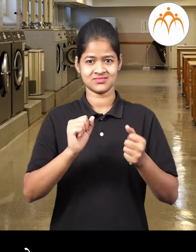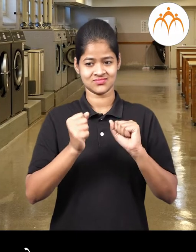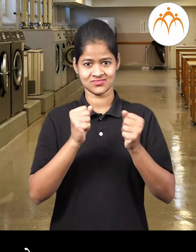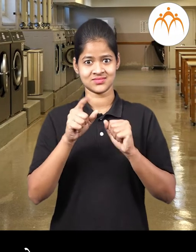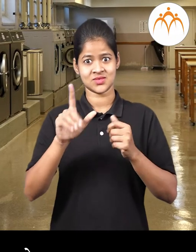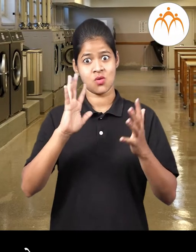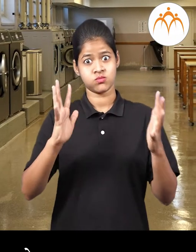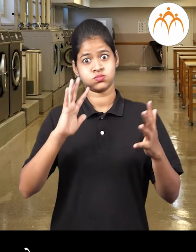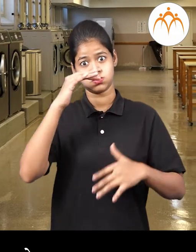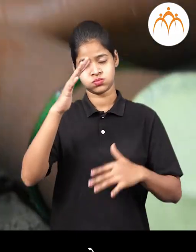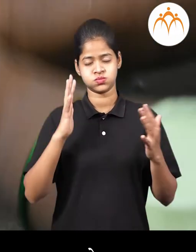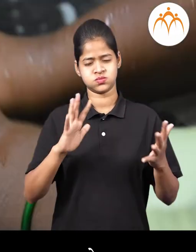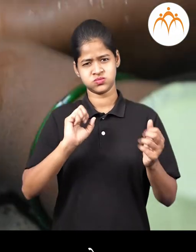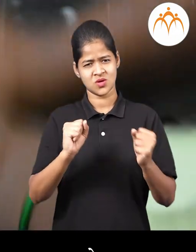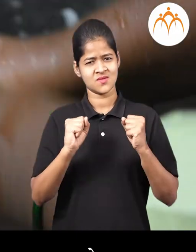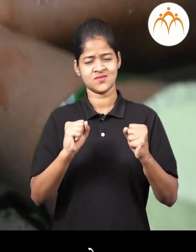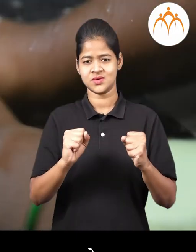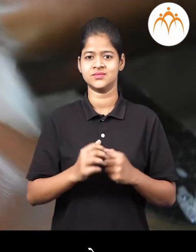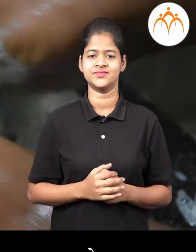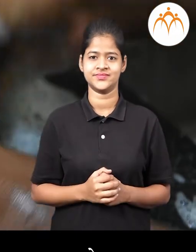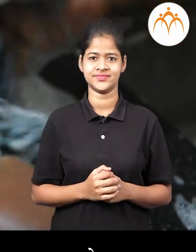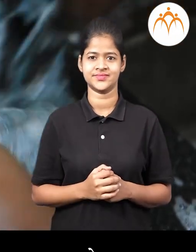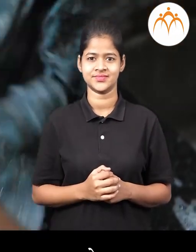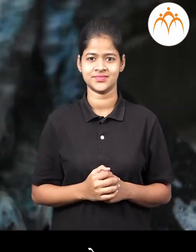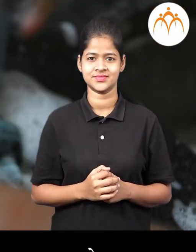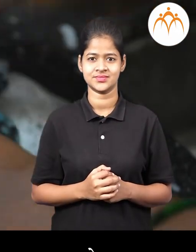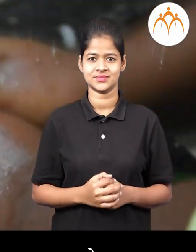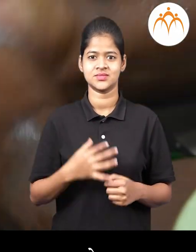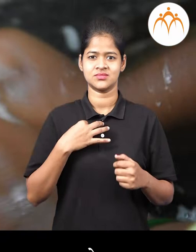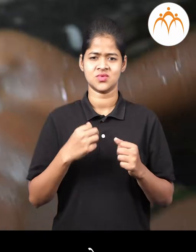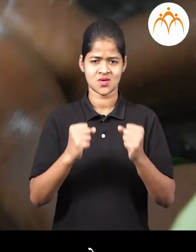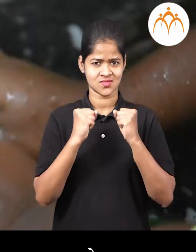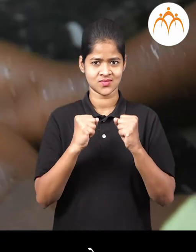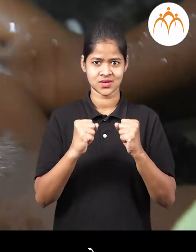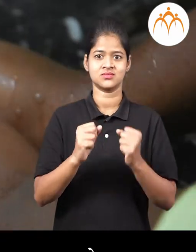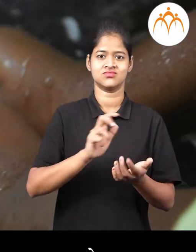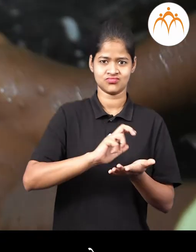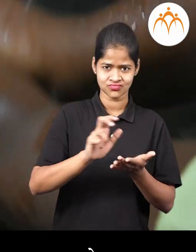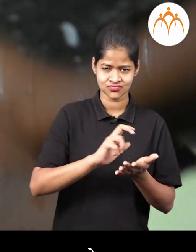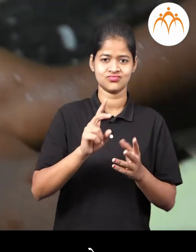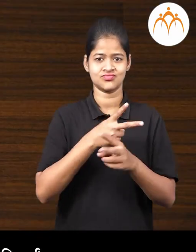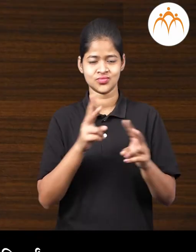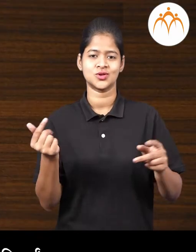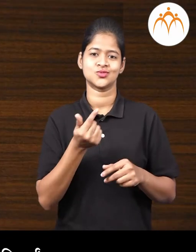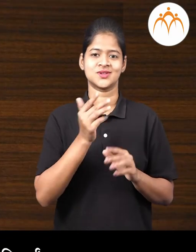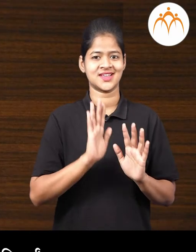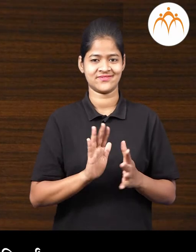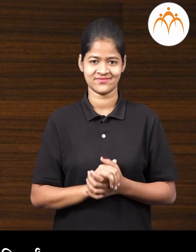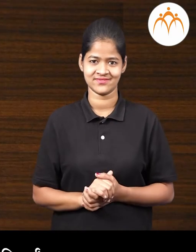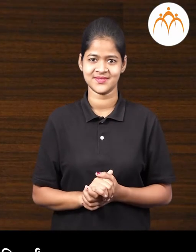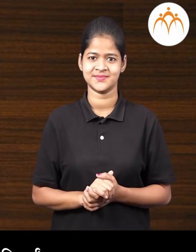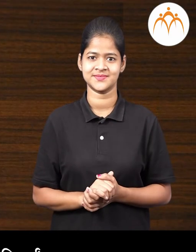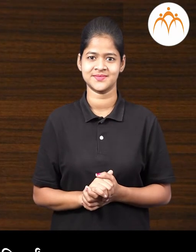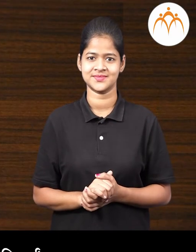जाताथ कपडे दुन्या सथी वेगवेगल्या प्रकारचे साबन वापरले जातात उदा हाननार्थ